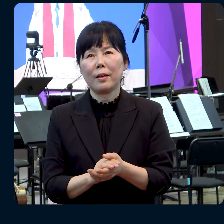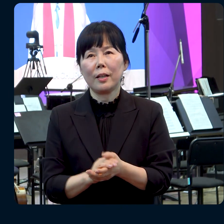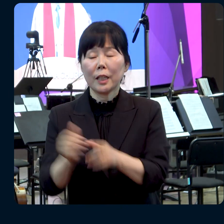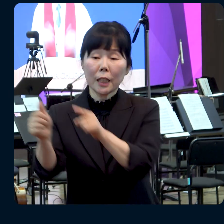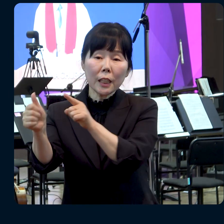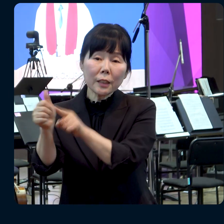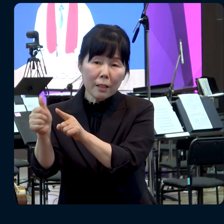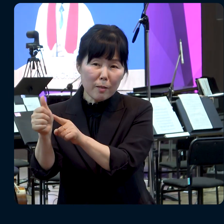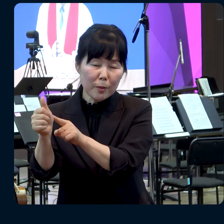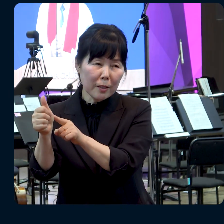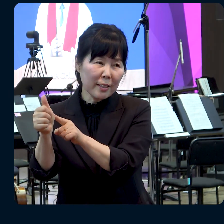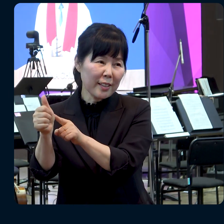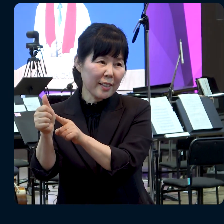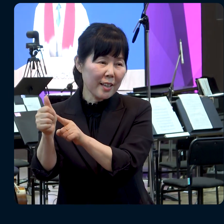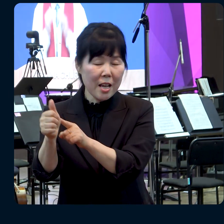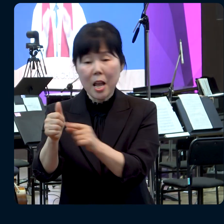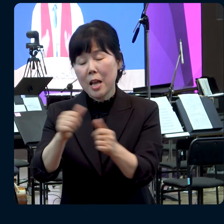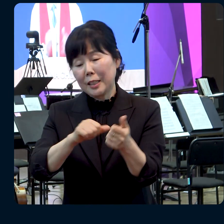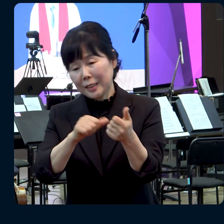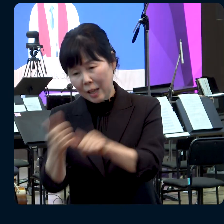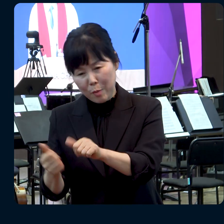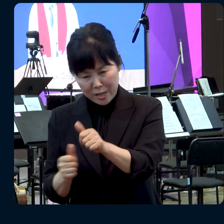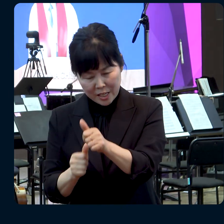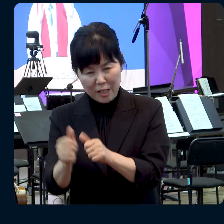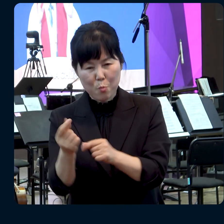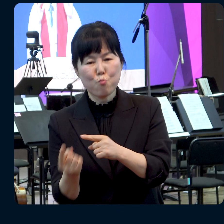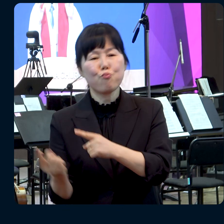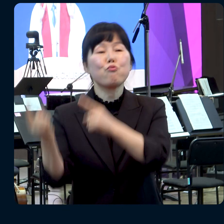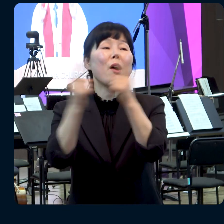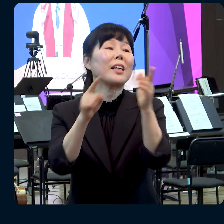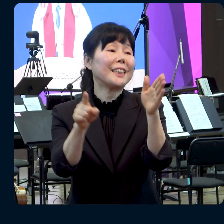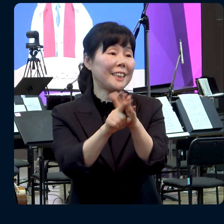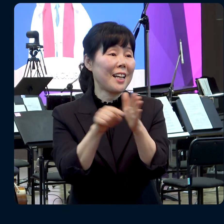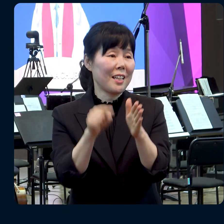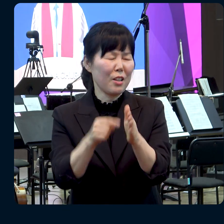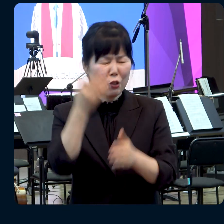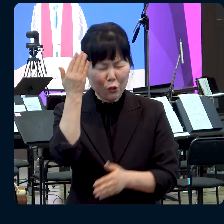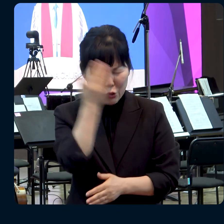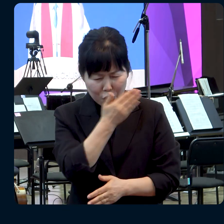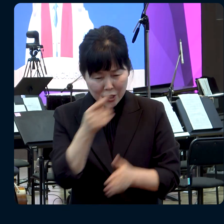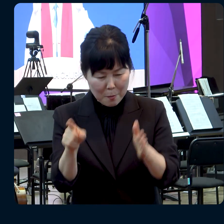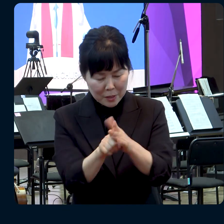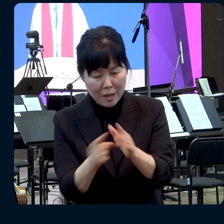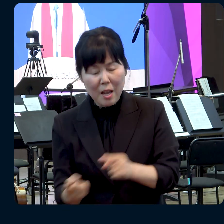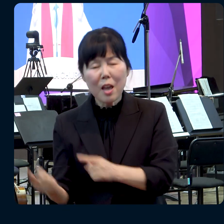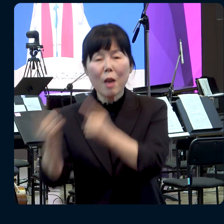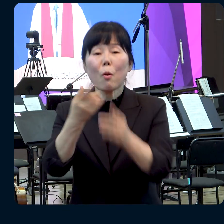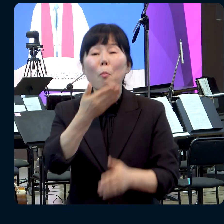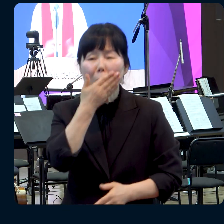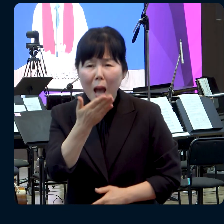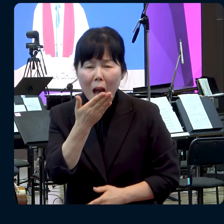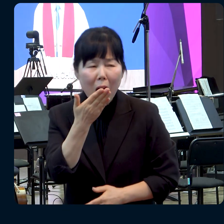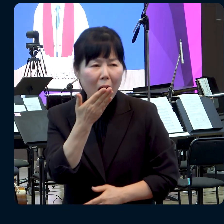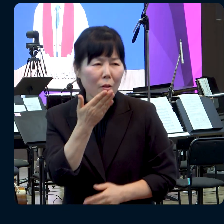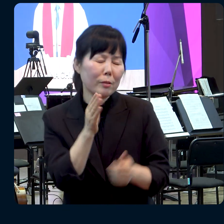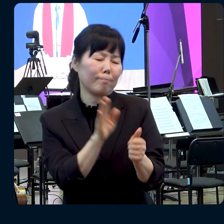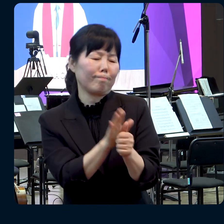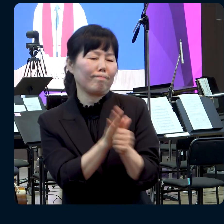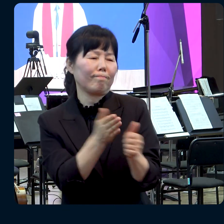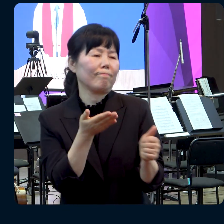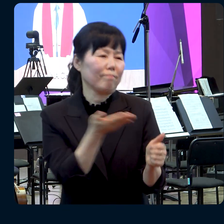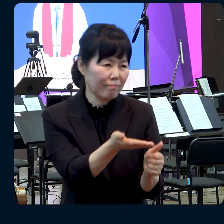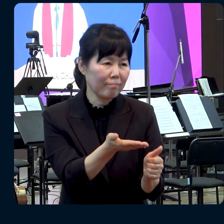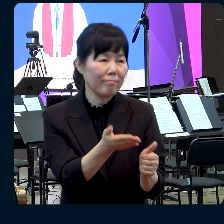아담 가이벨이 사망을 이기는 부활신앙, 그 순전한 믿음을 회복할 수 있기를 간절히 바라면서,